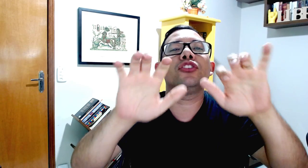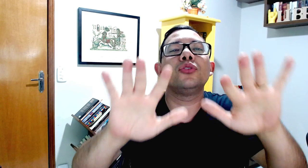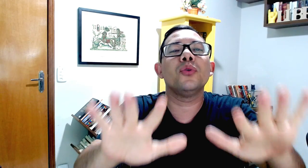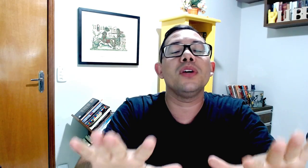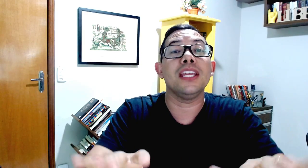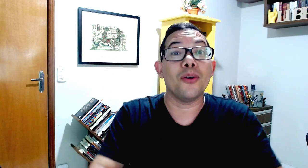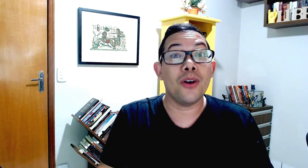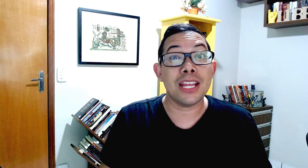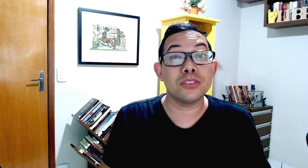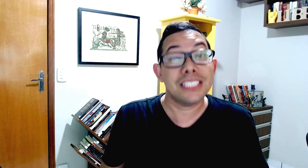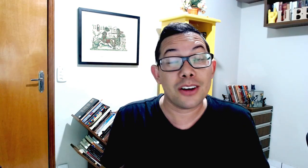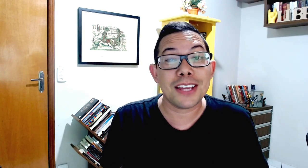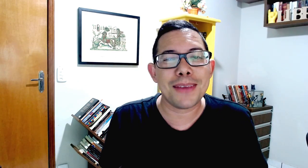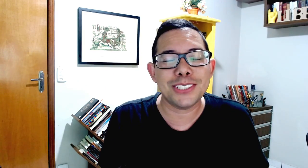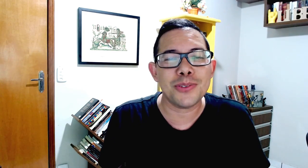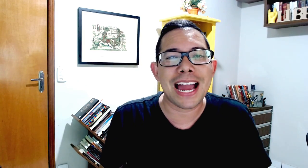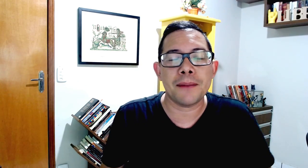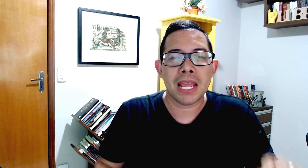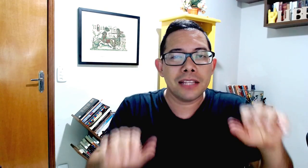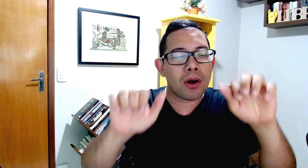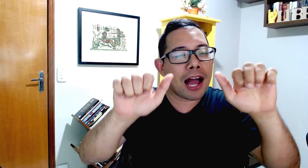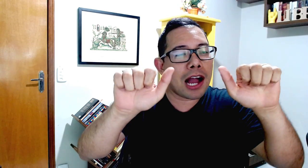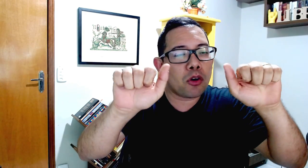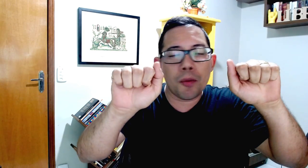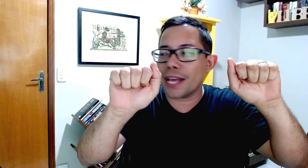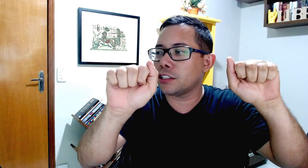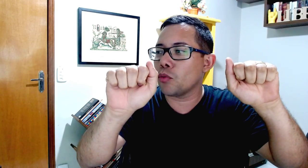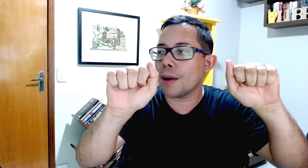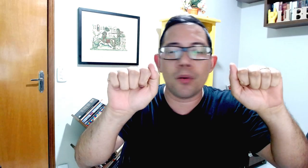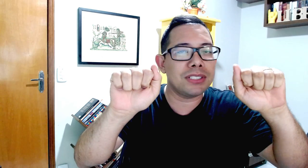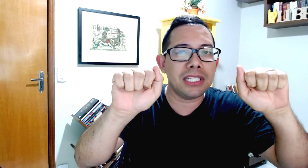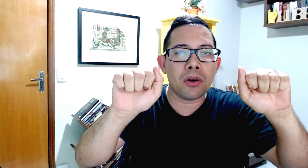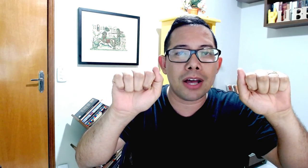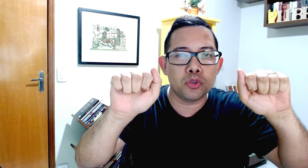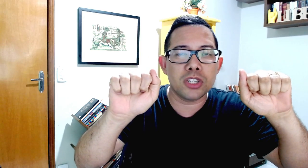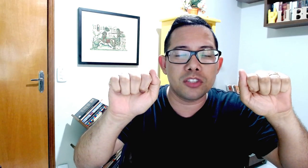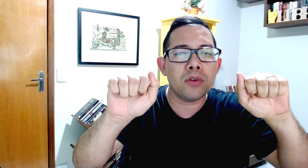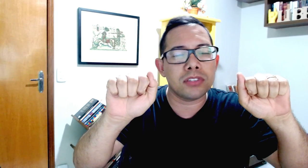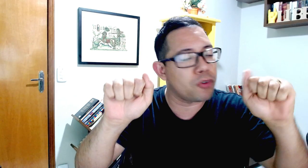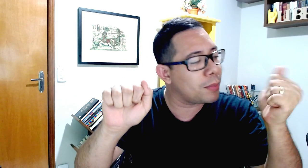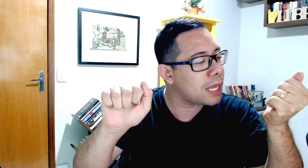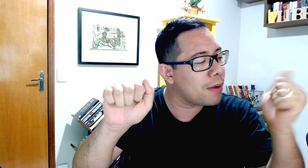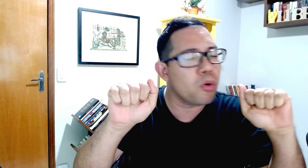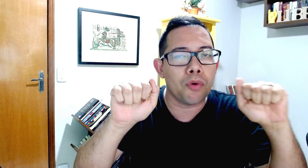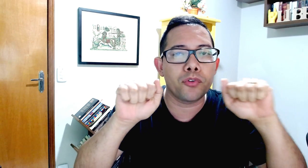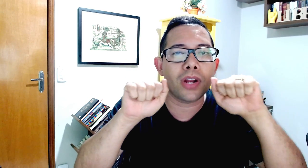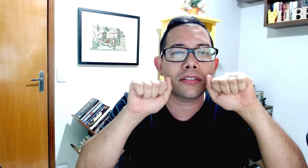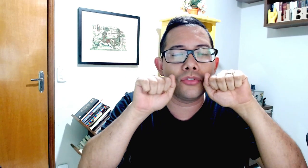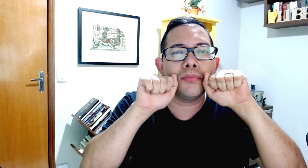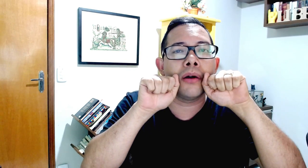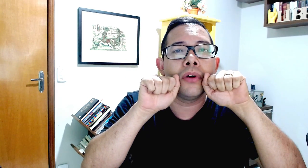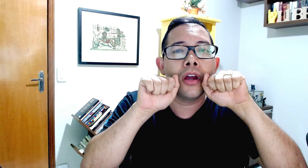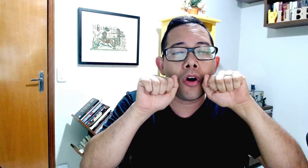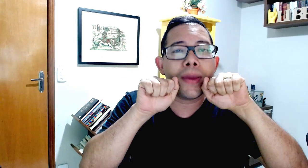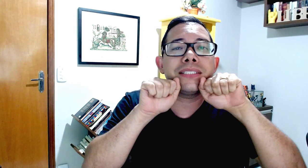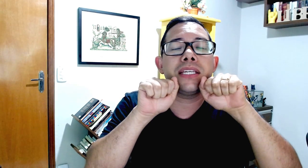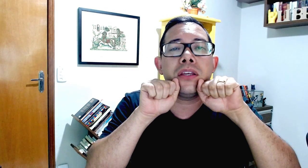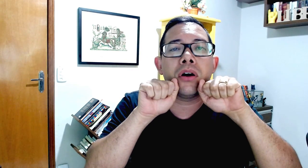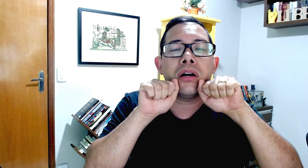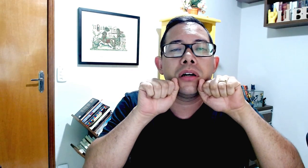abençoe Olha o sinal de abençoar então a começa com a mão assim ou as duas mãos a forma da mão configuração de mão começa aqui